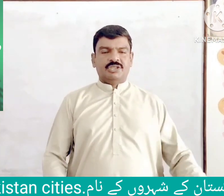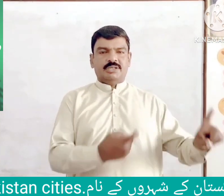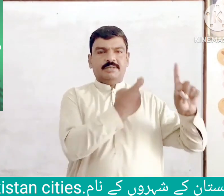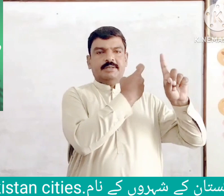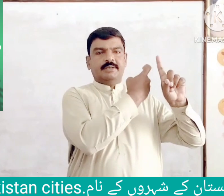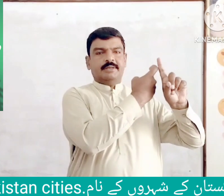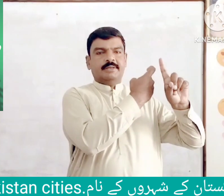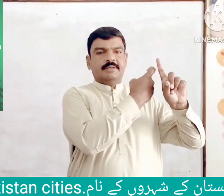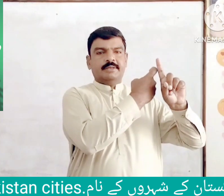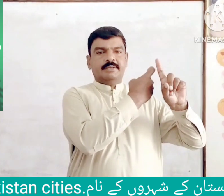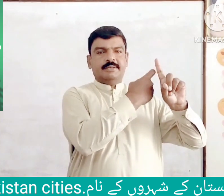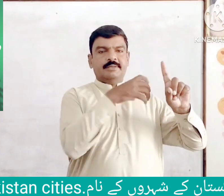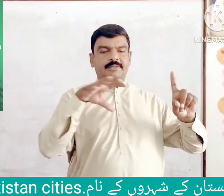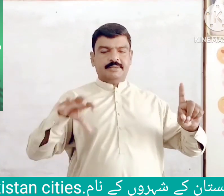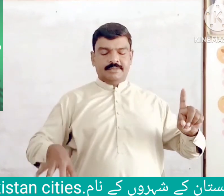कराची।